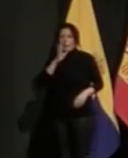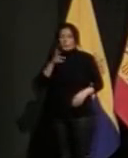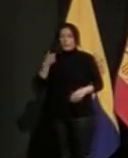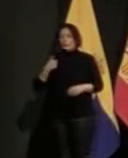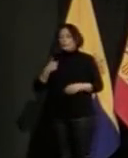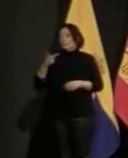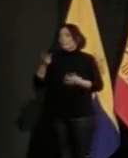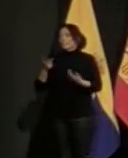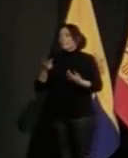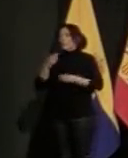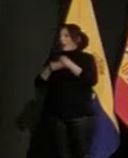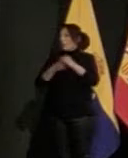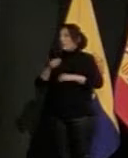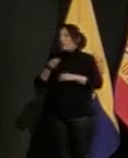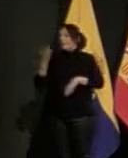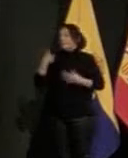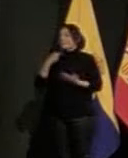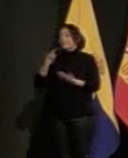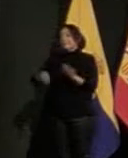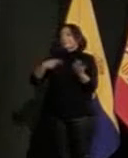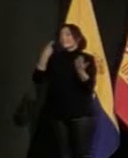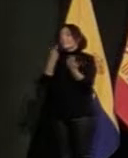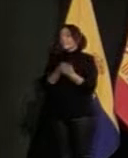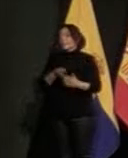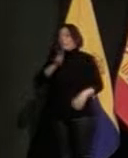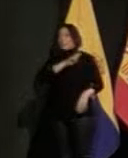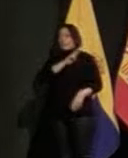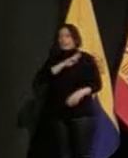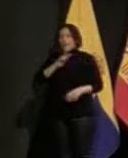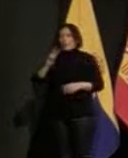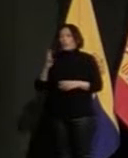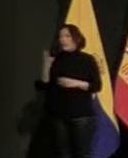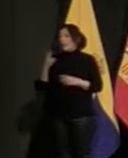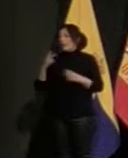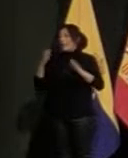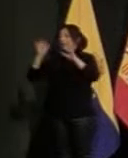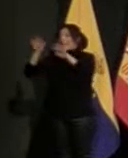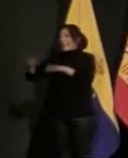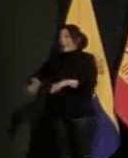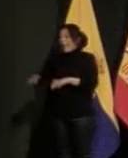andadura para ingresar en el ejército. Los dos primeros años se prepara como opositor en